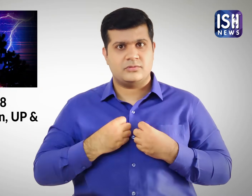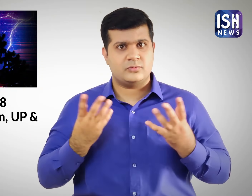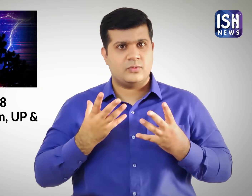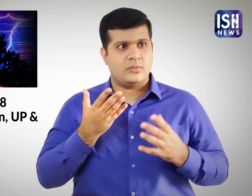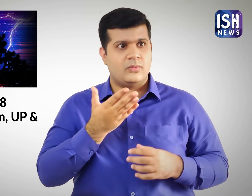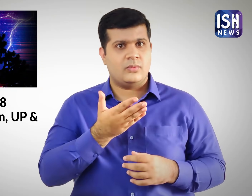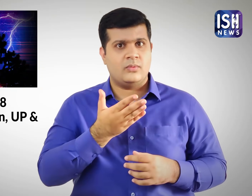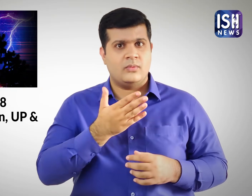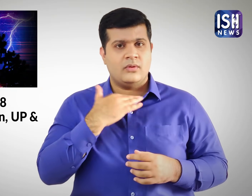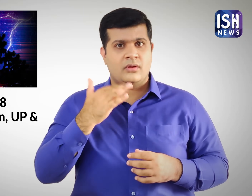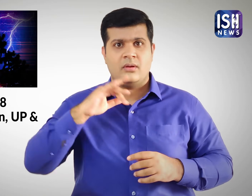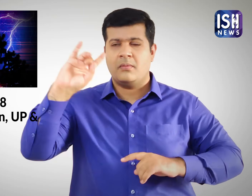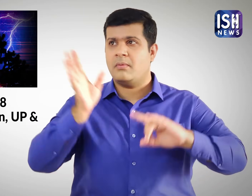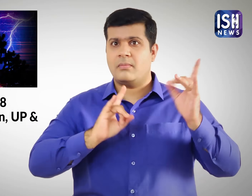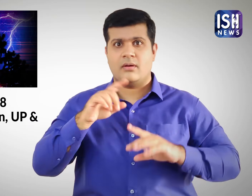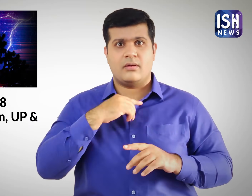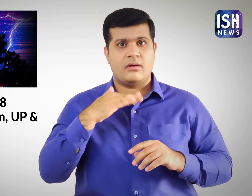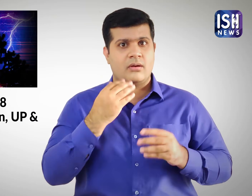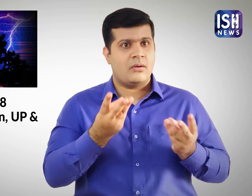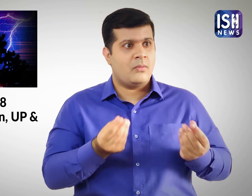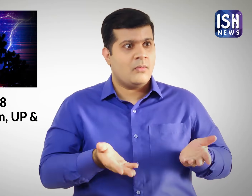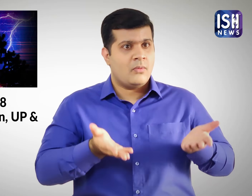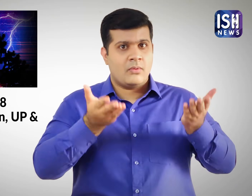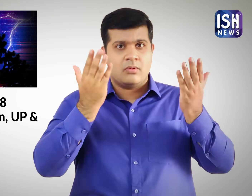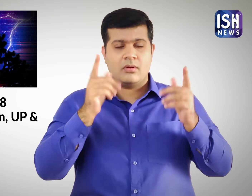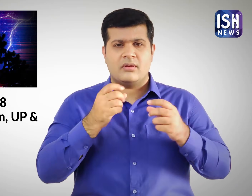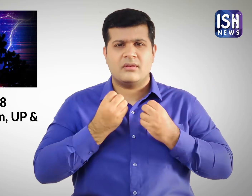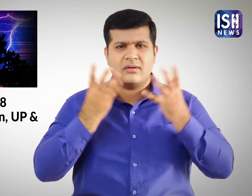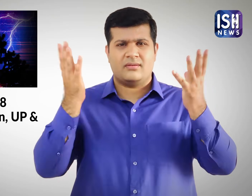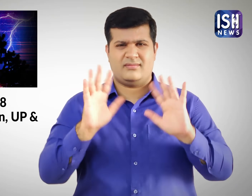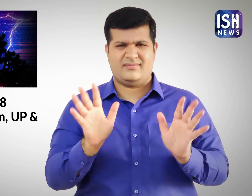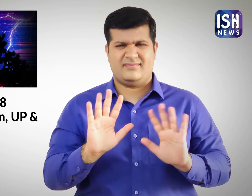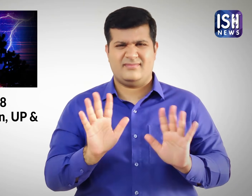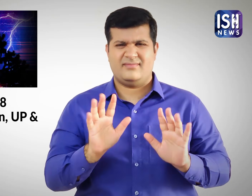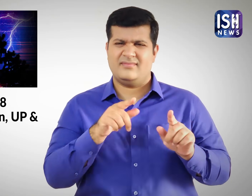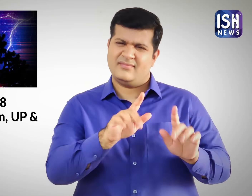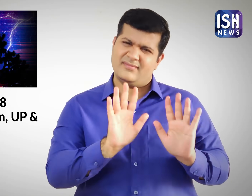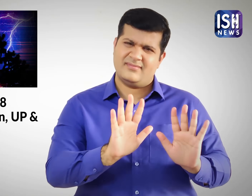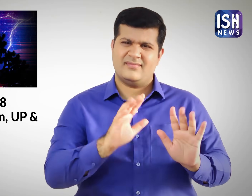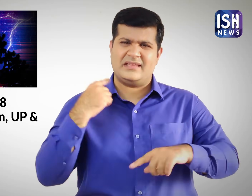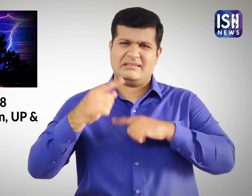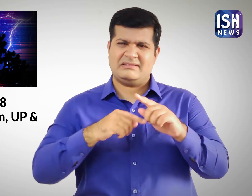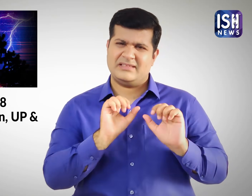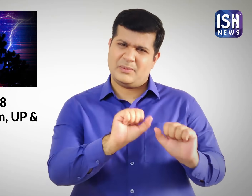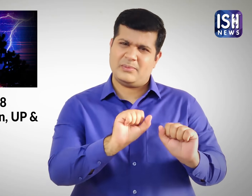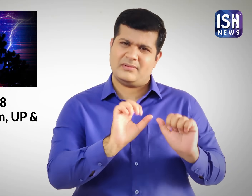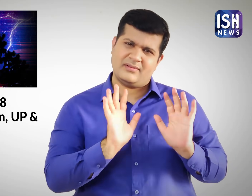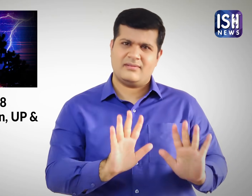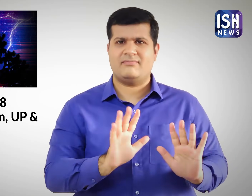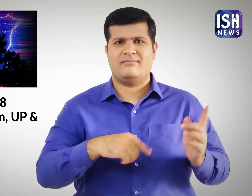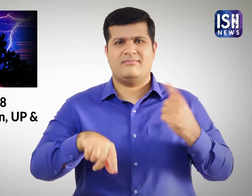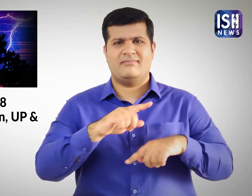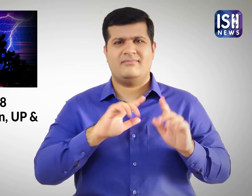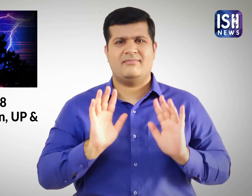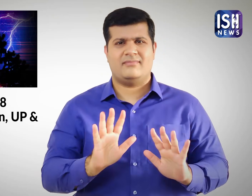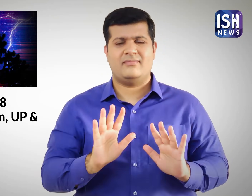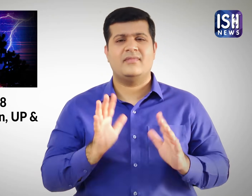संख्य अधिक लग सकती हैं लेकिन यह आश्चर्य जनक नहीं है।